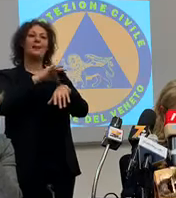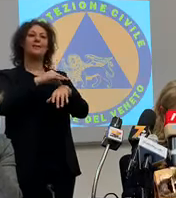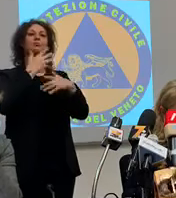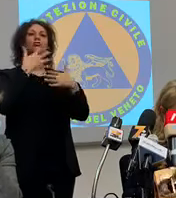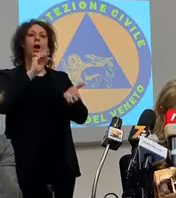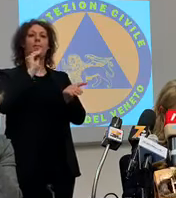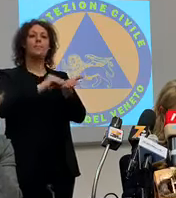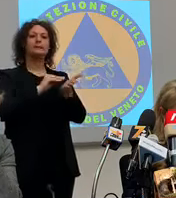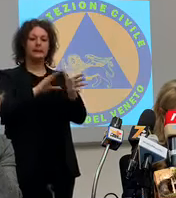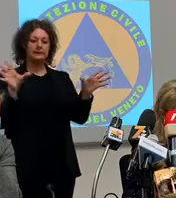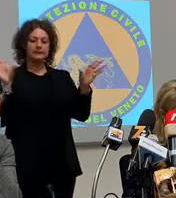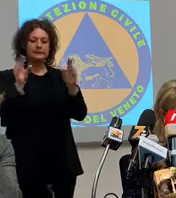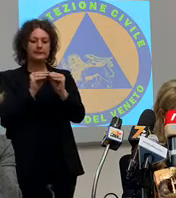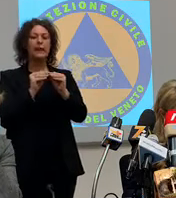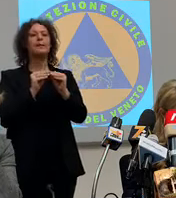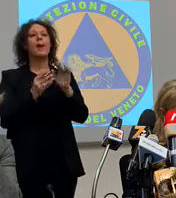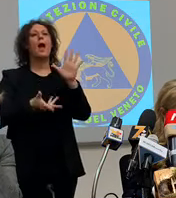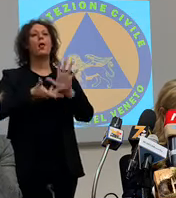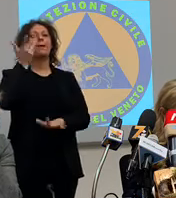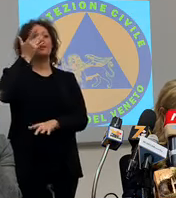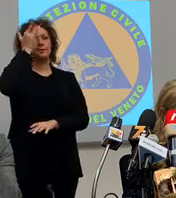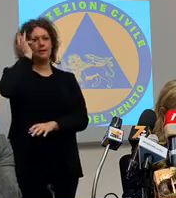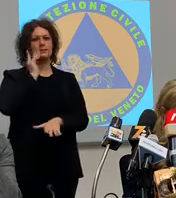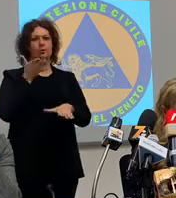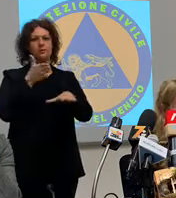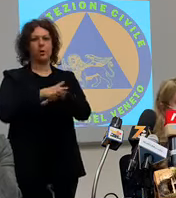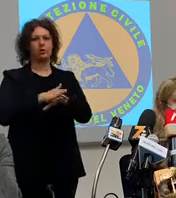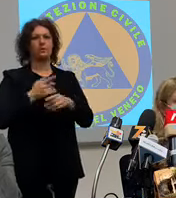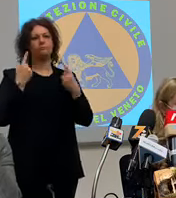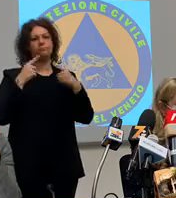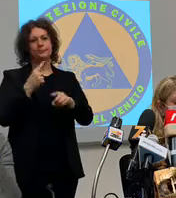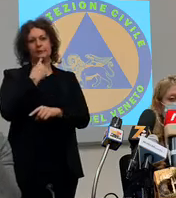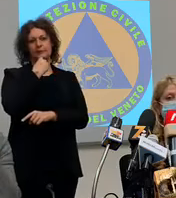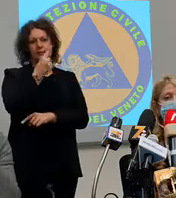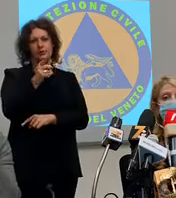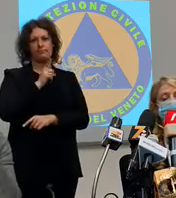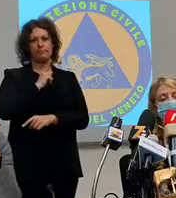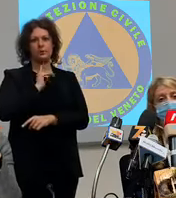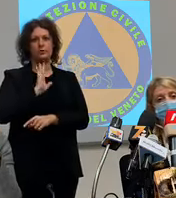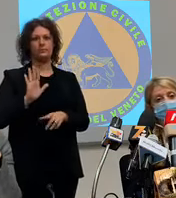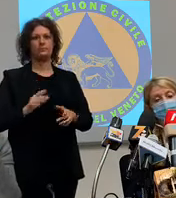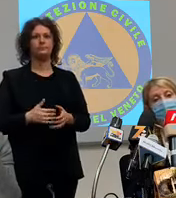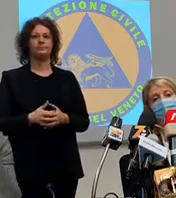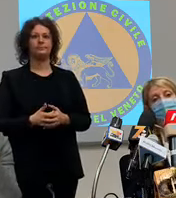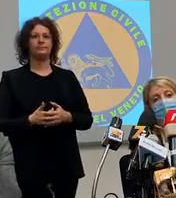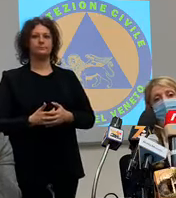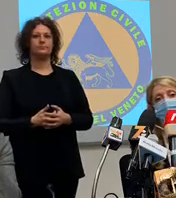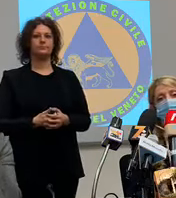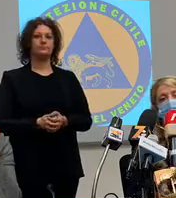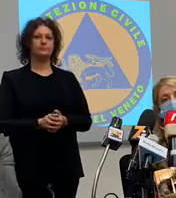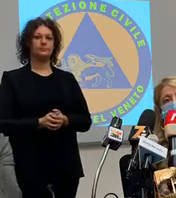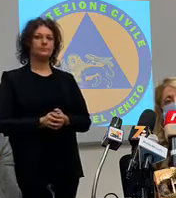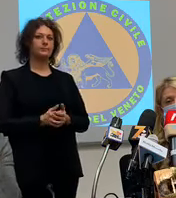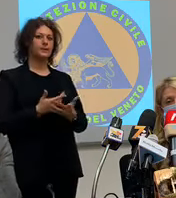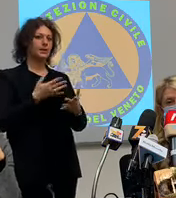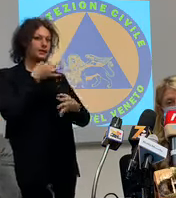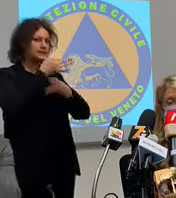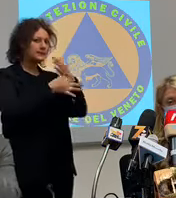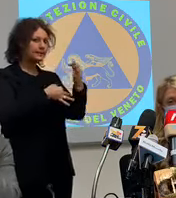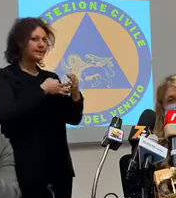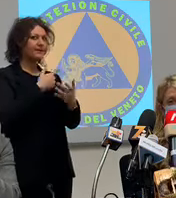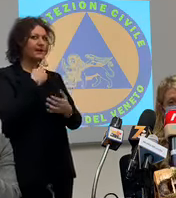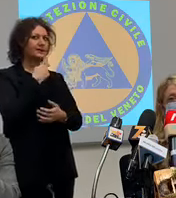era quello che volevo dirvi Grazie dottoressa quindi mi par di capire sintetizzando dai 25 ai